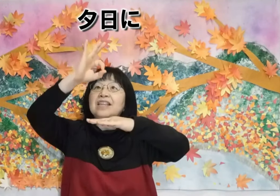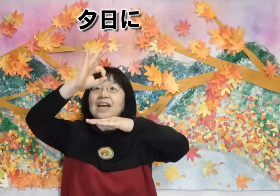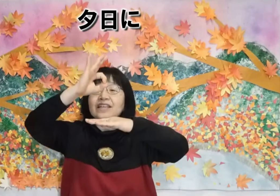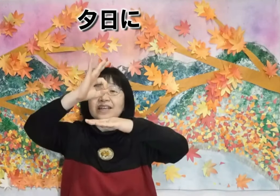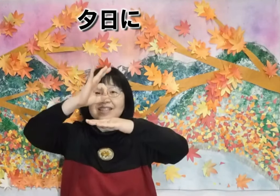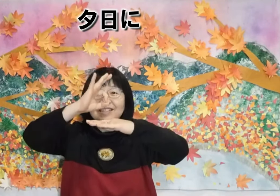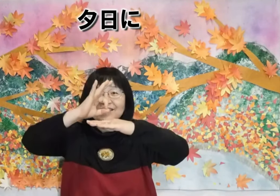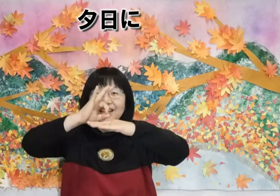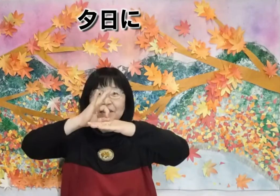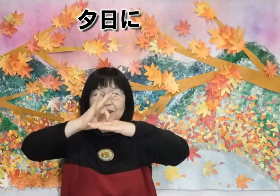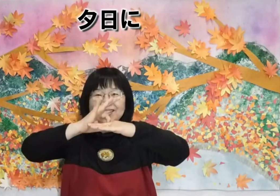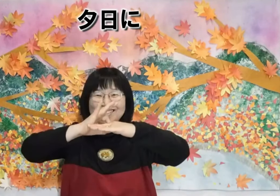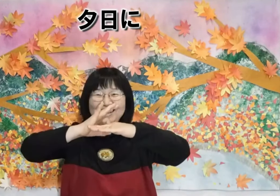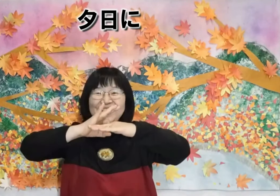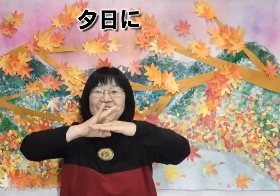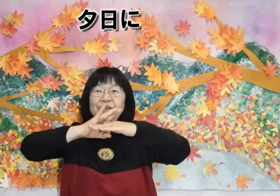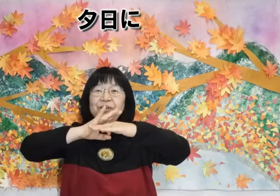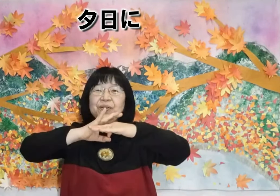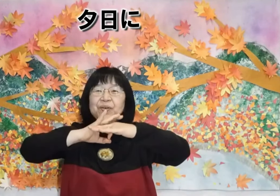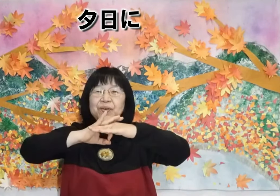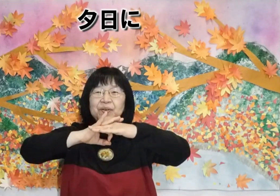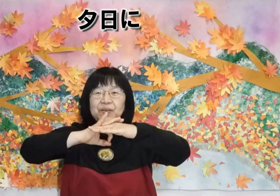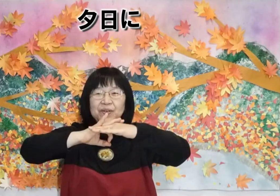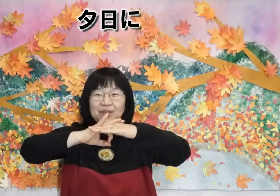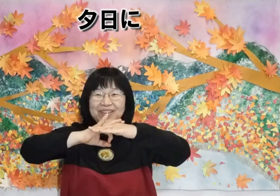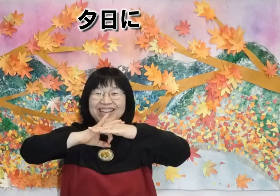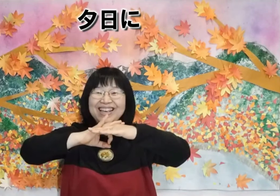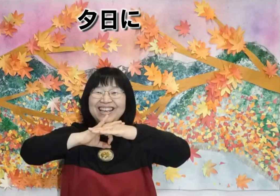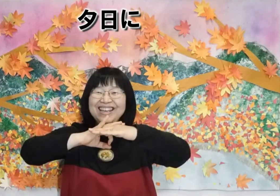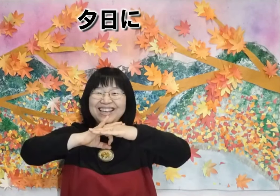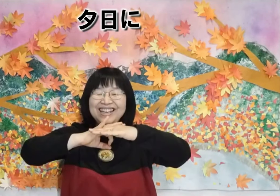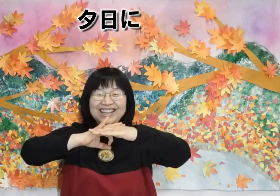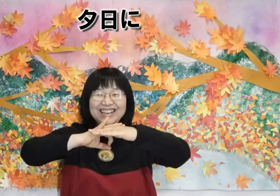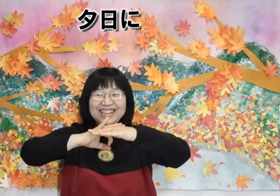だん日が沈んでいきます。夕日に